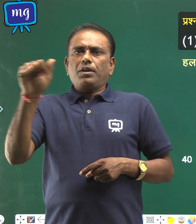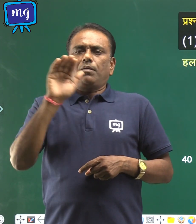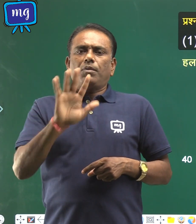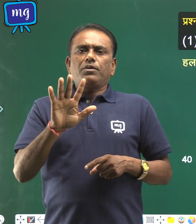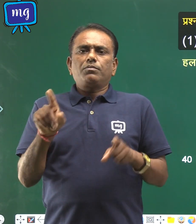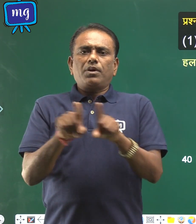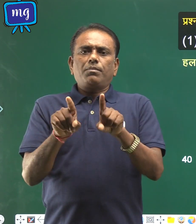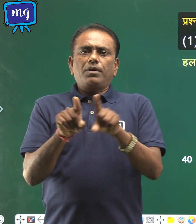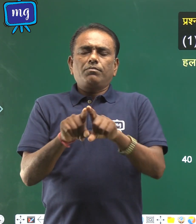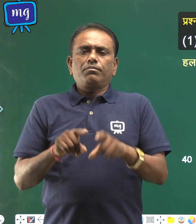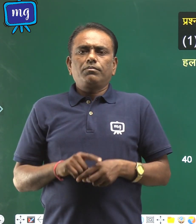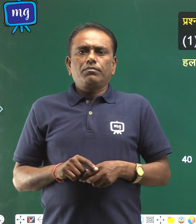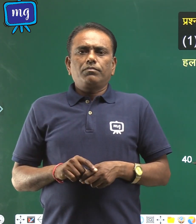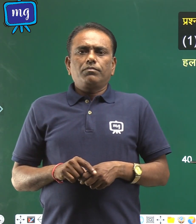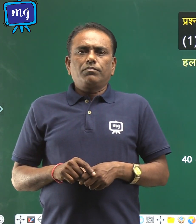1/5।